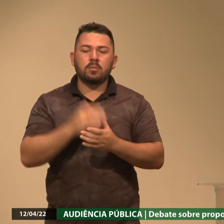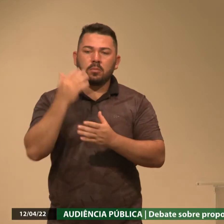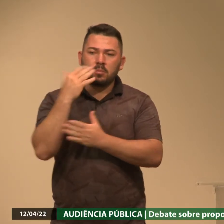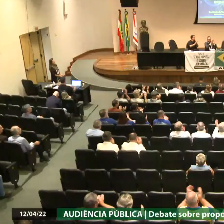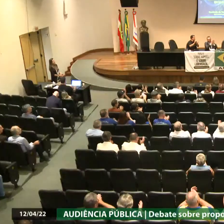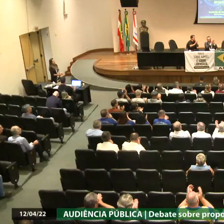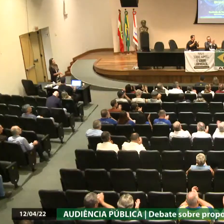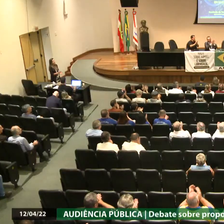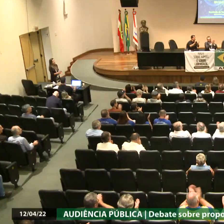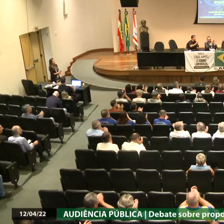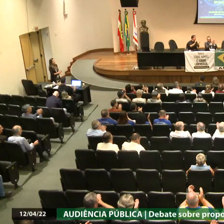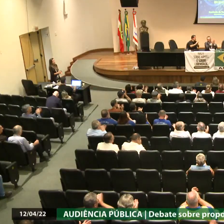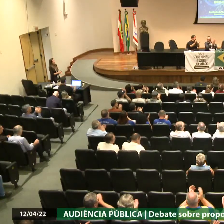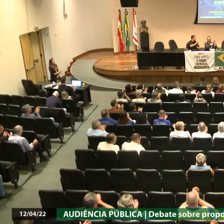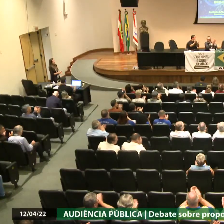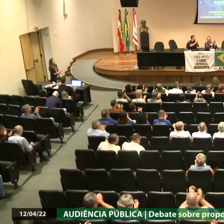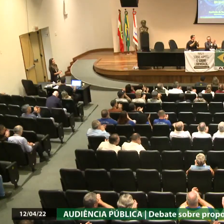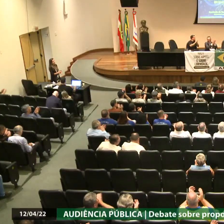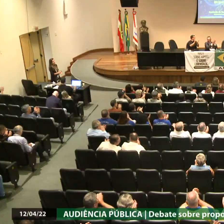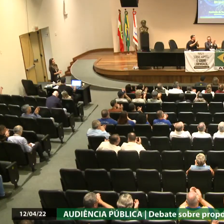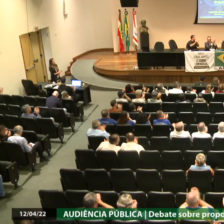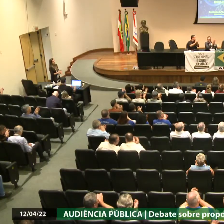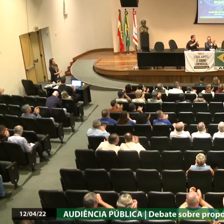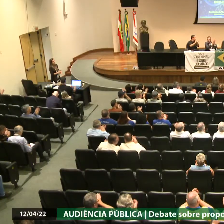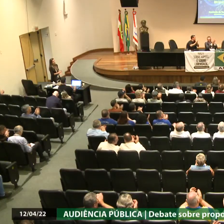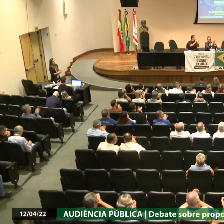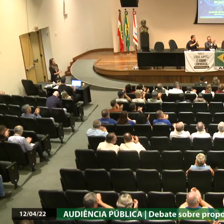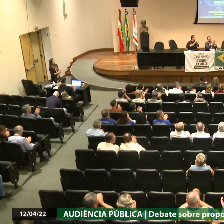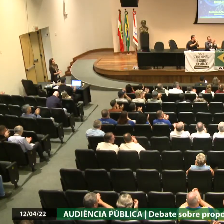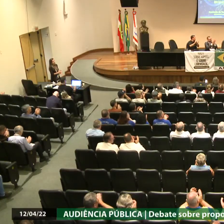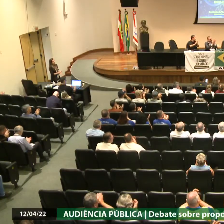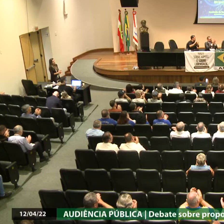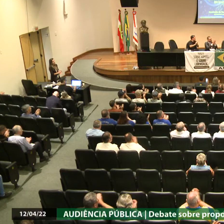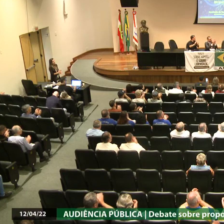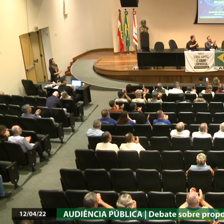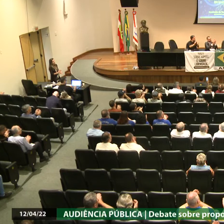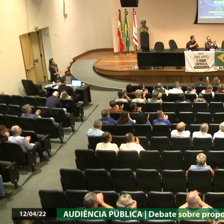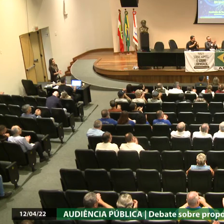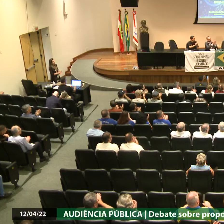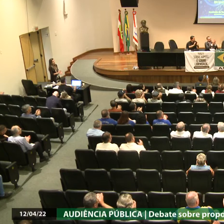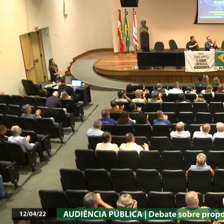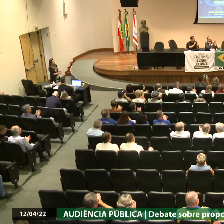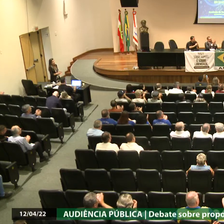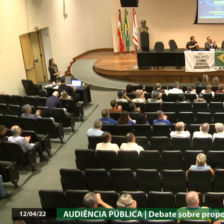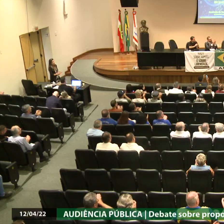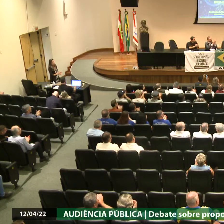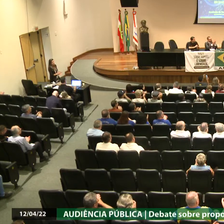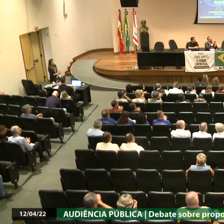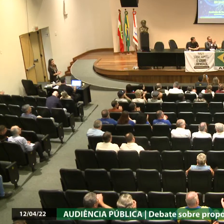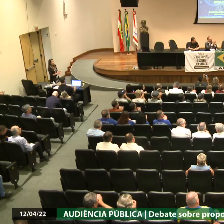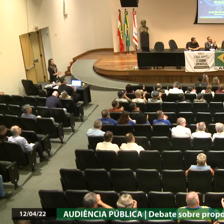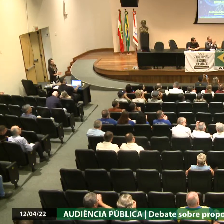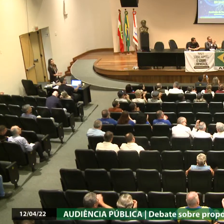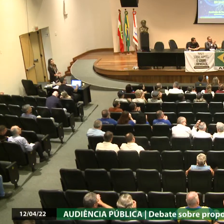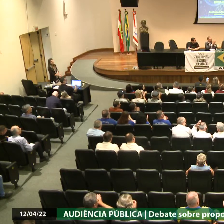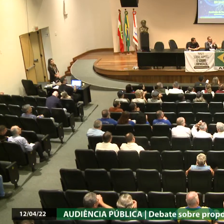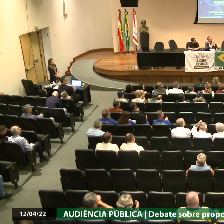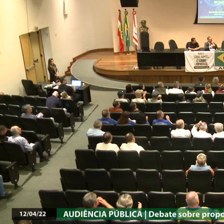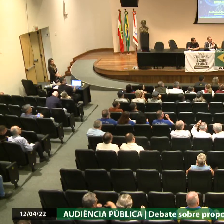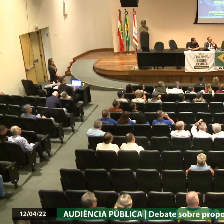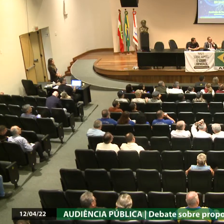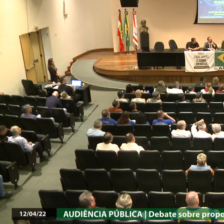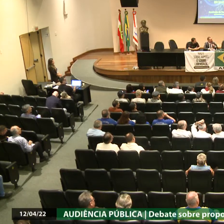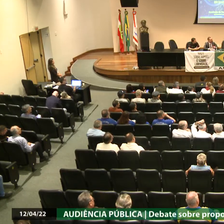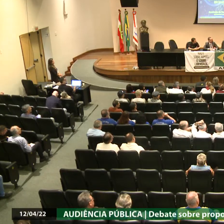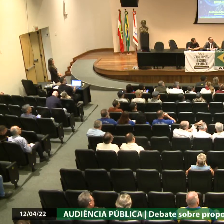salva que forma Ferreira obrigado a todo a todos vocês e e eu queria também